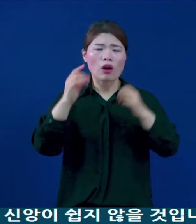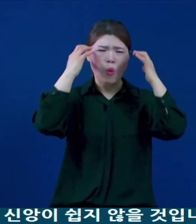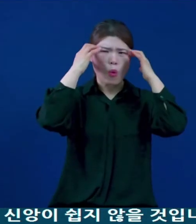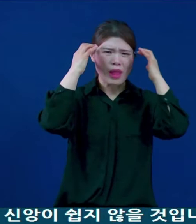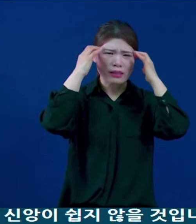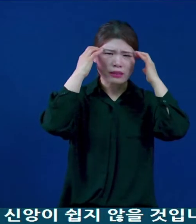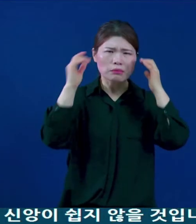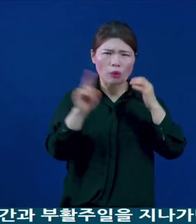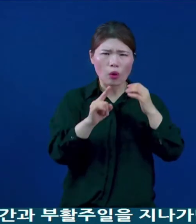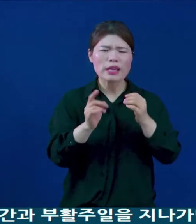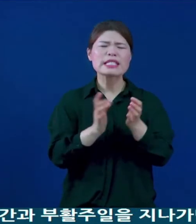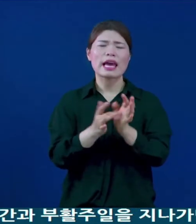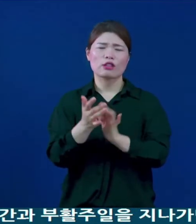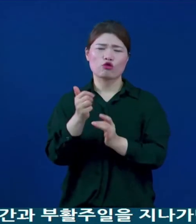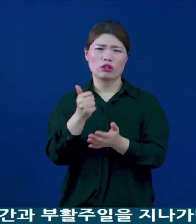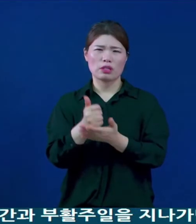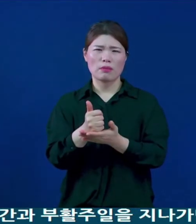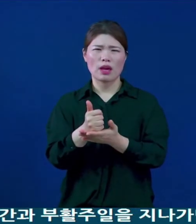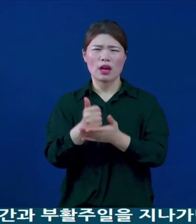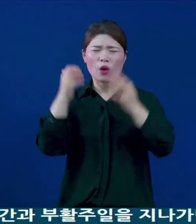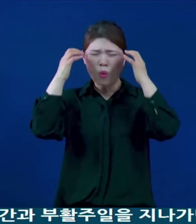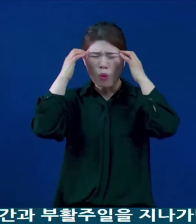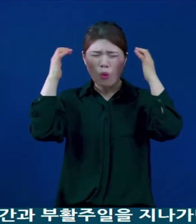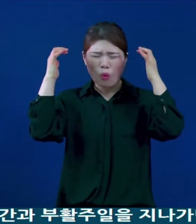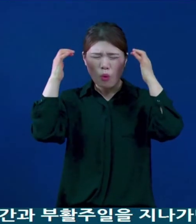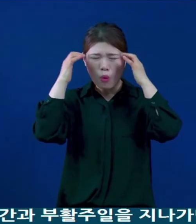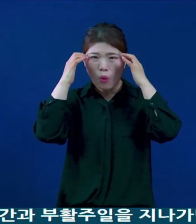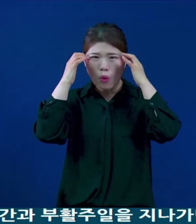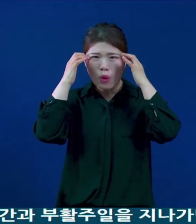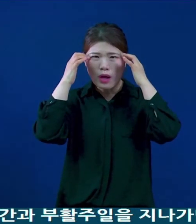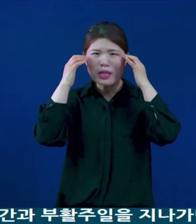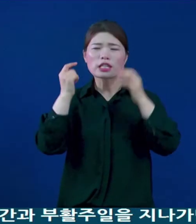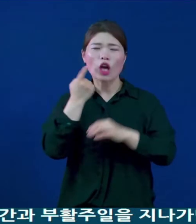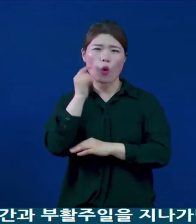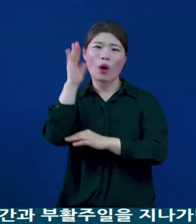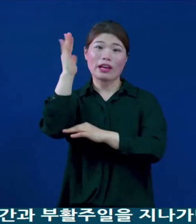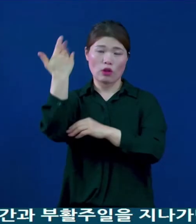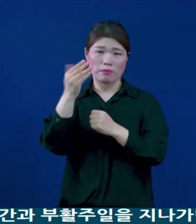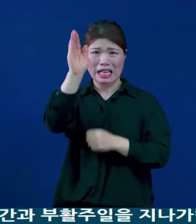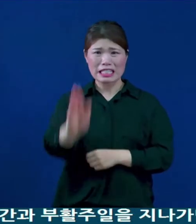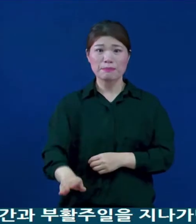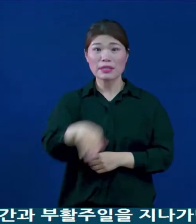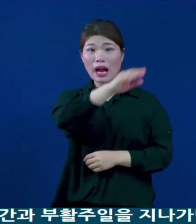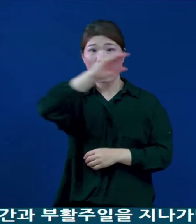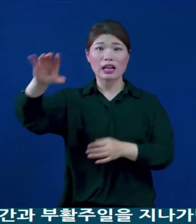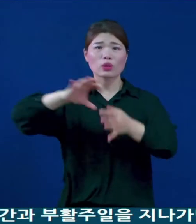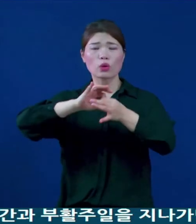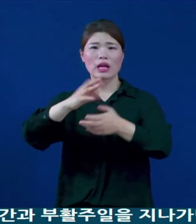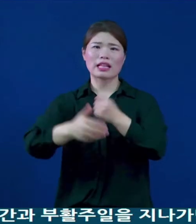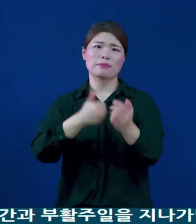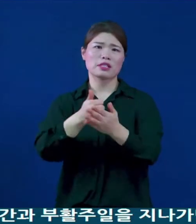예수님의 순환이 영광인 이유는 그 십자가를 통해서 하나님 아버지께서 계획하고 계신 구원의